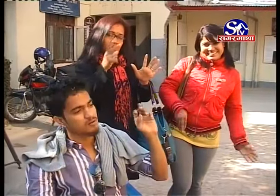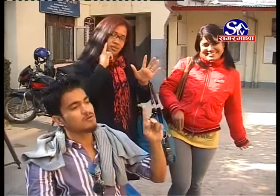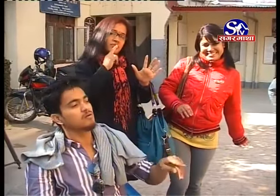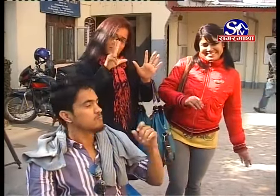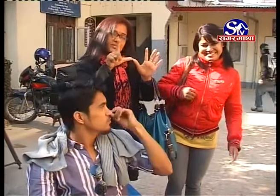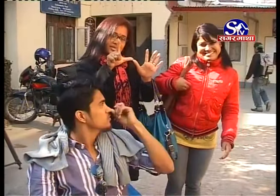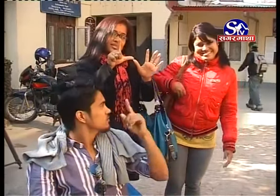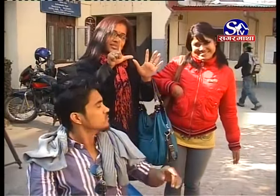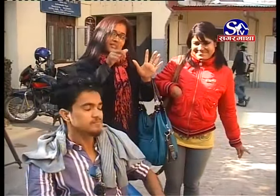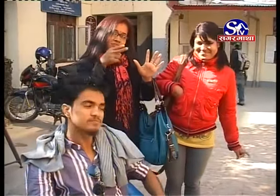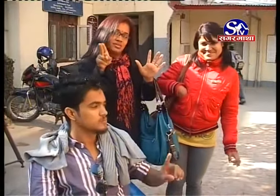अन्तरक्रियामा मध्यस्थता गर्छन्।